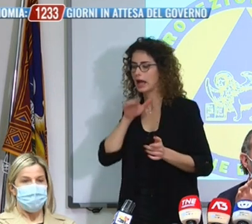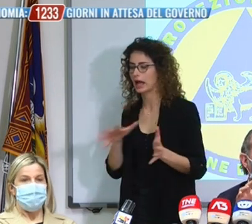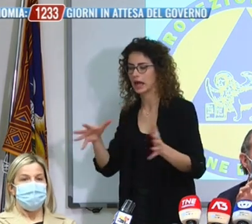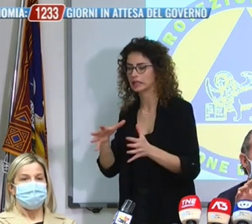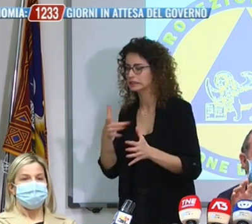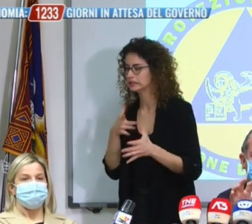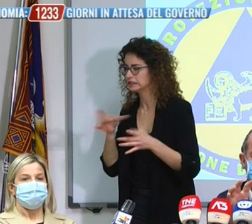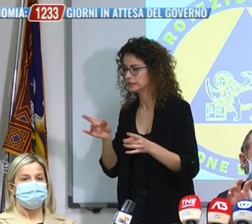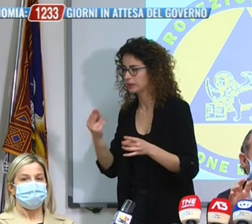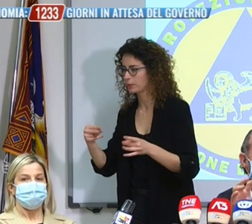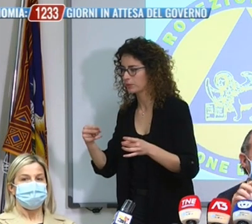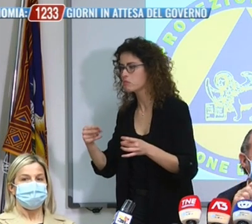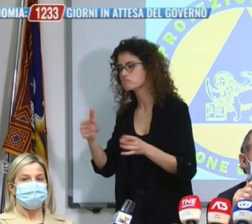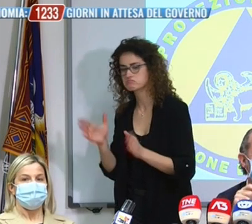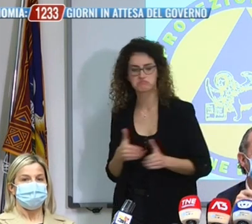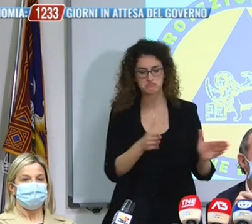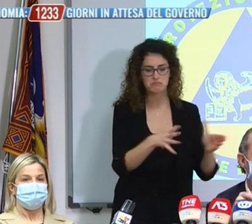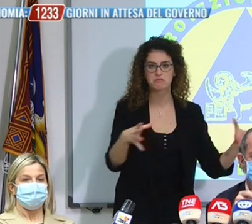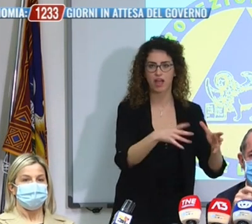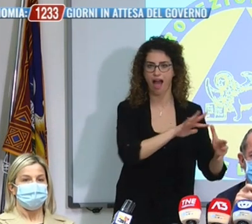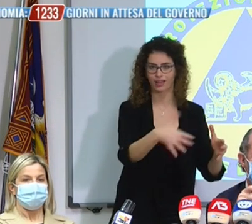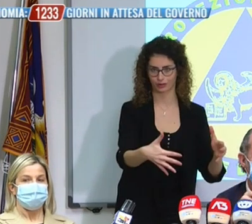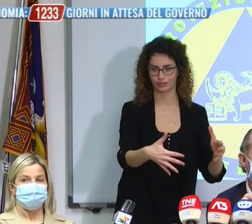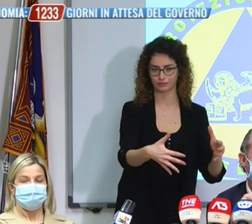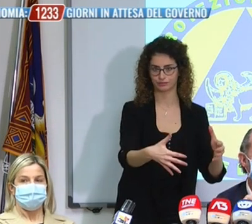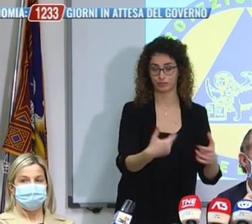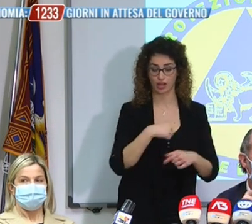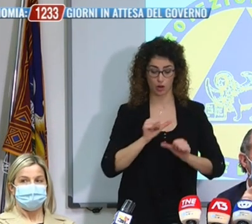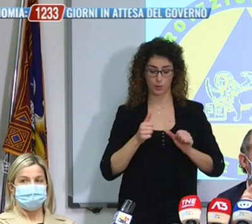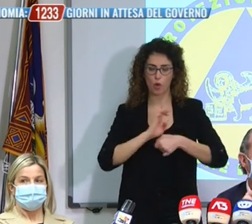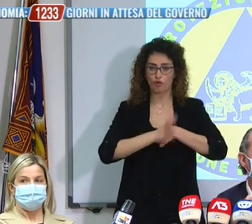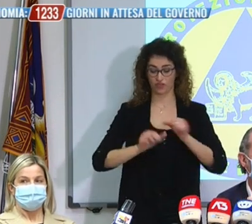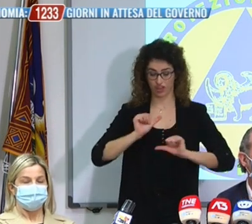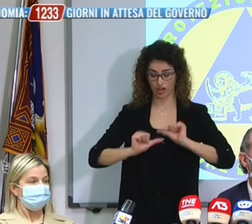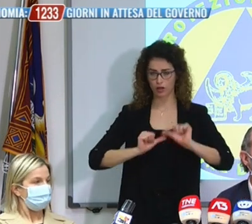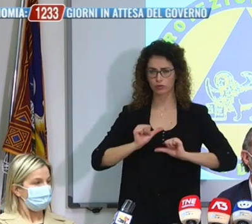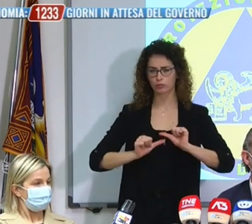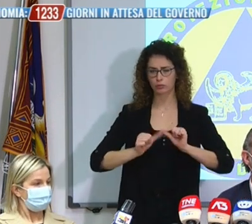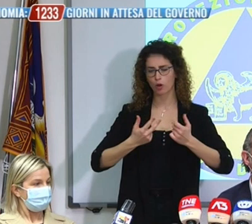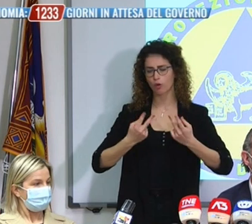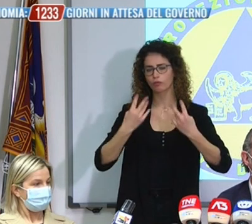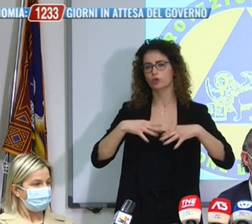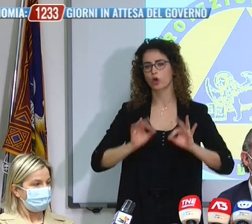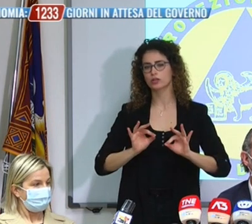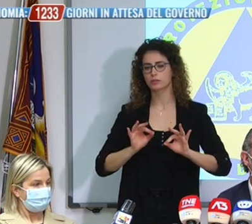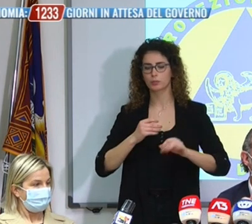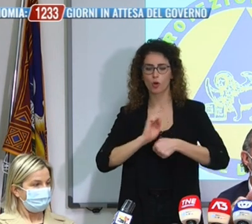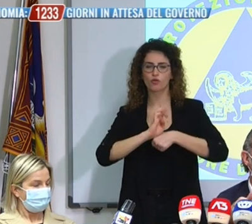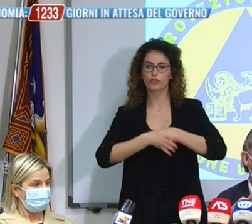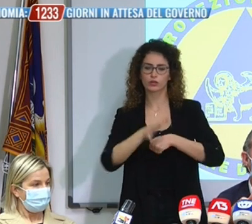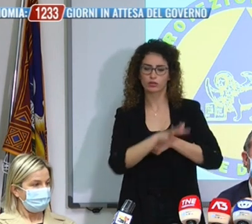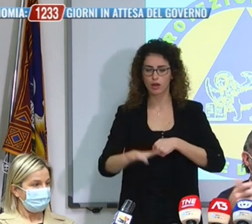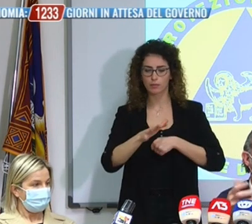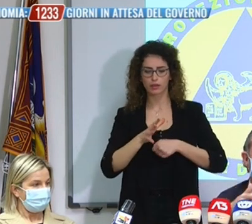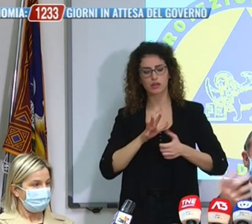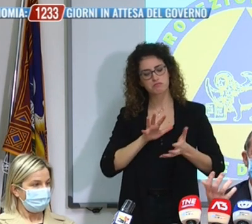sia irrilevante il fatto che queste mutazioni non sono altro che il suo lento adattamento all'ambiente, ed è esattamente quello